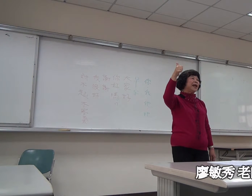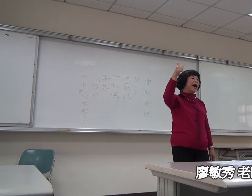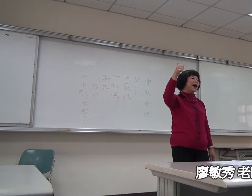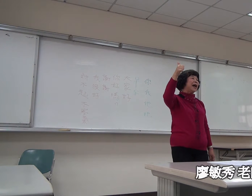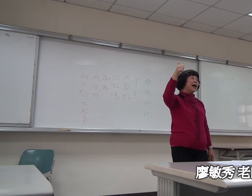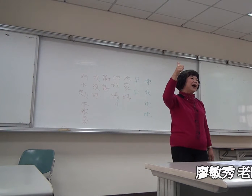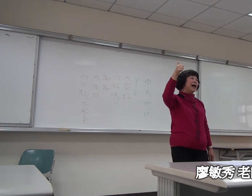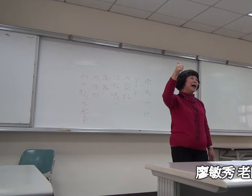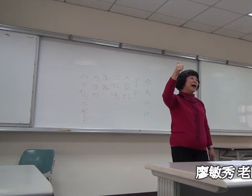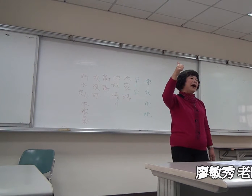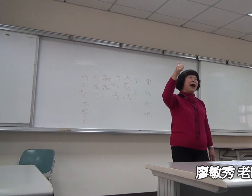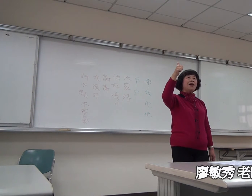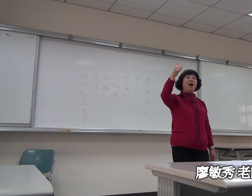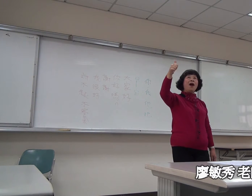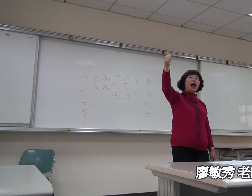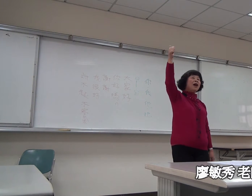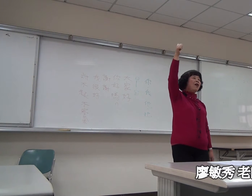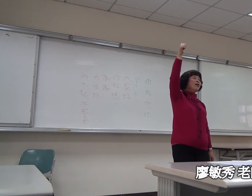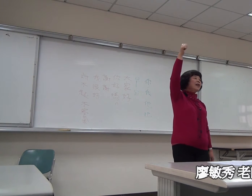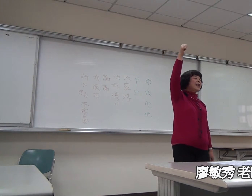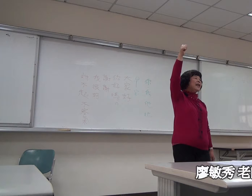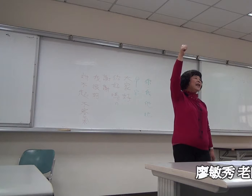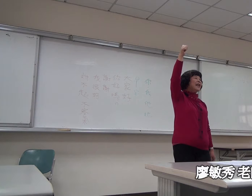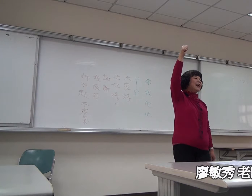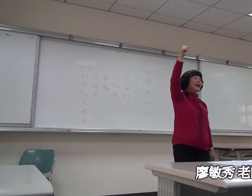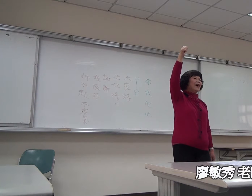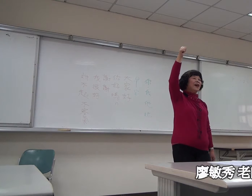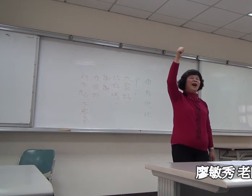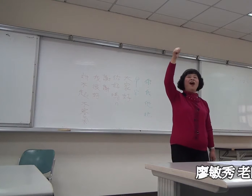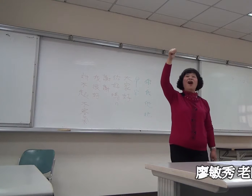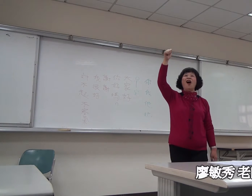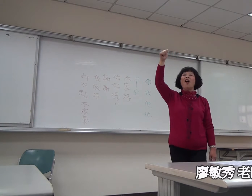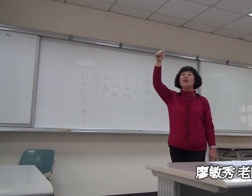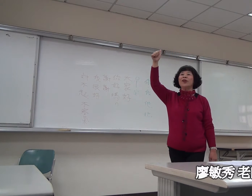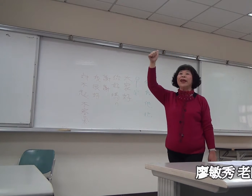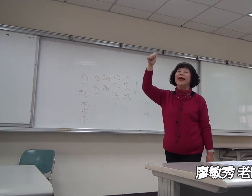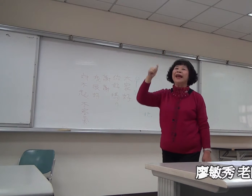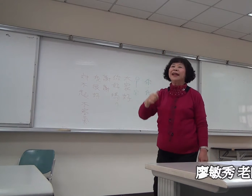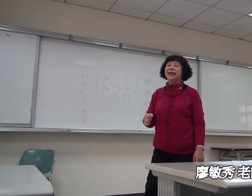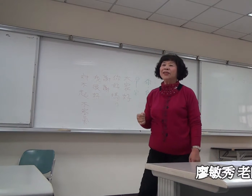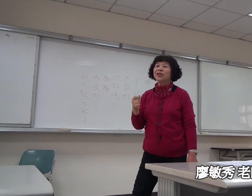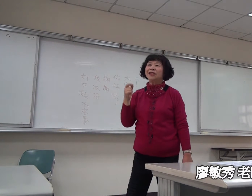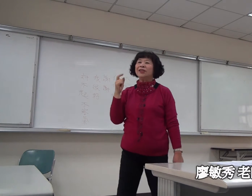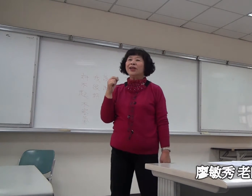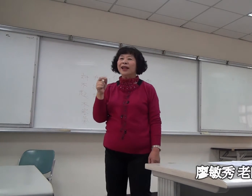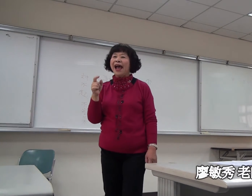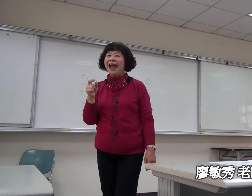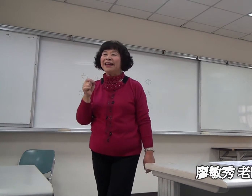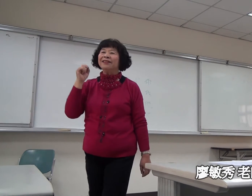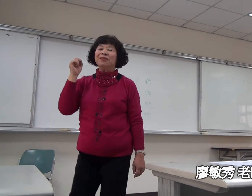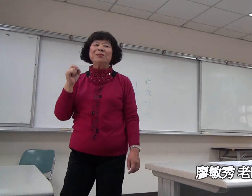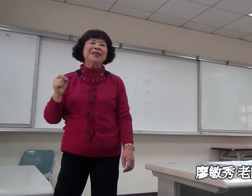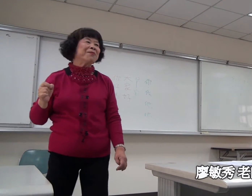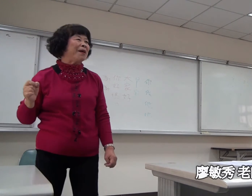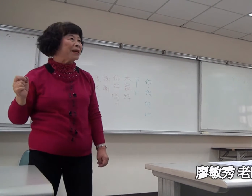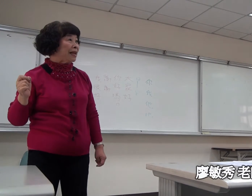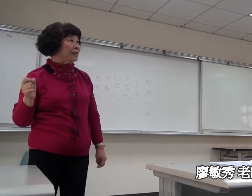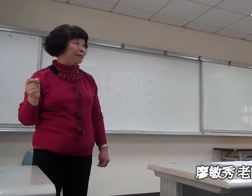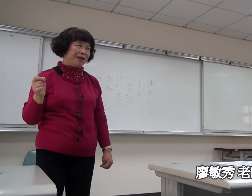上。阿公，阿公跟弟弟。 阿公。 对，那就是来，我们这个妈妈上次没有